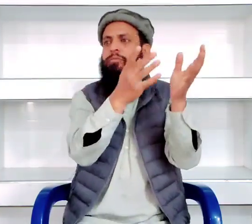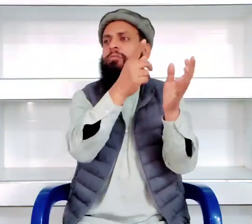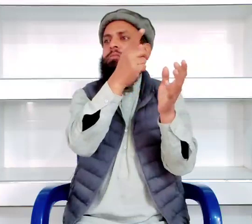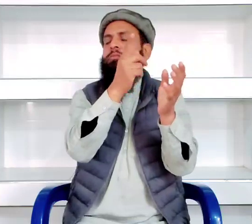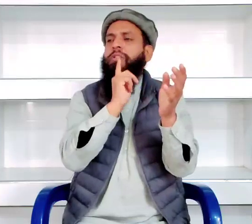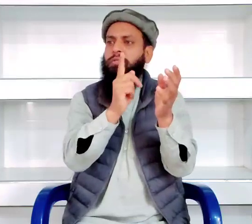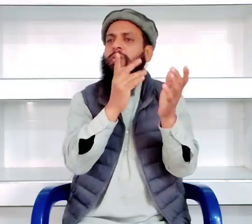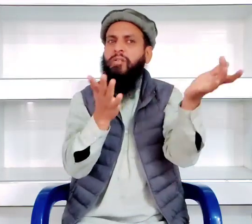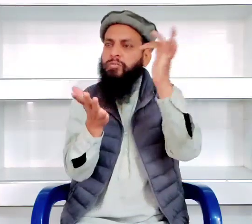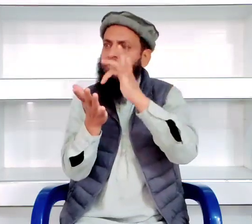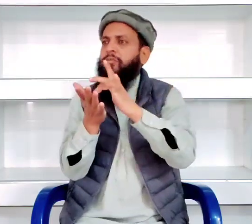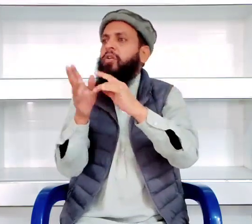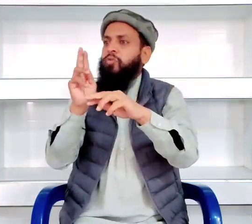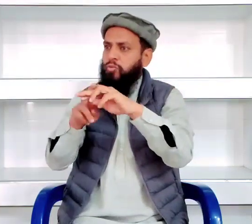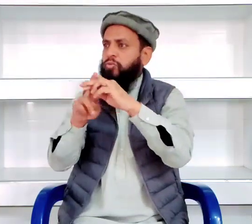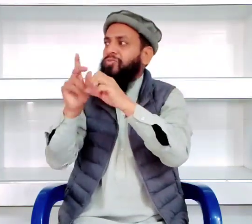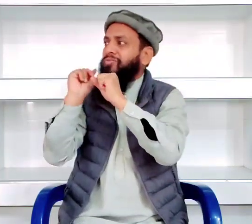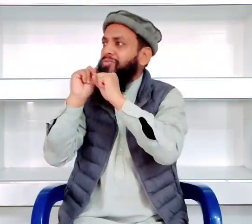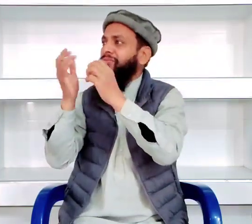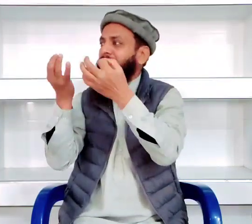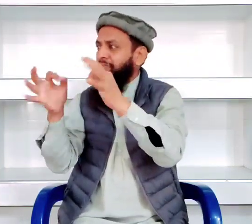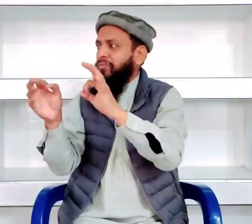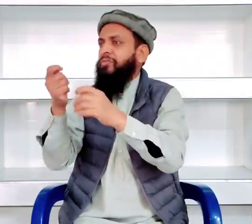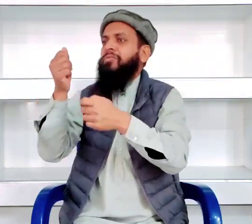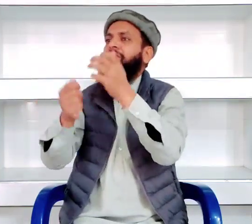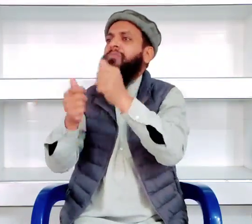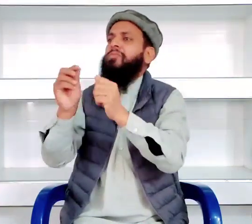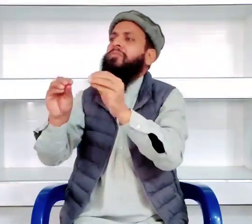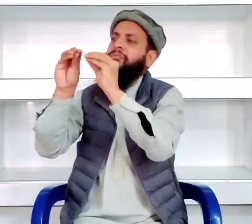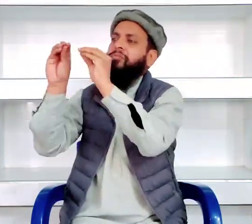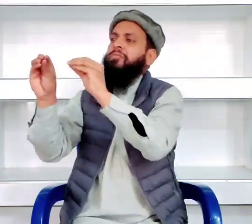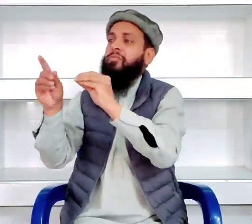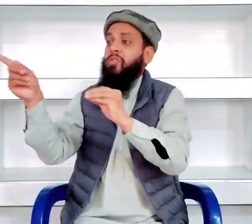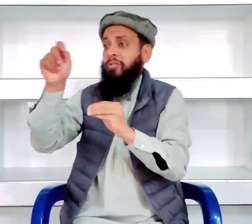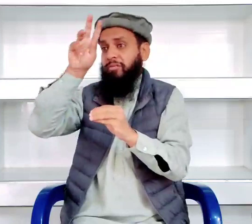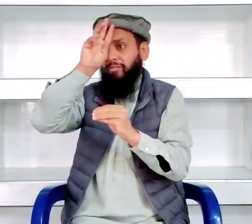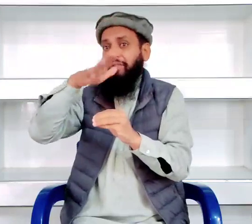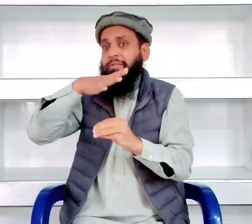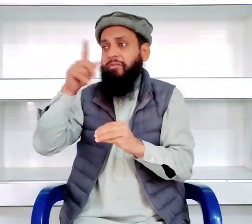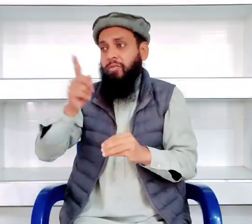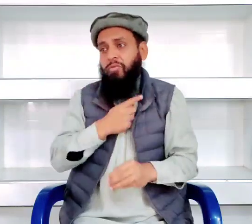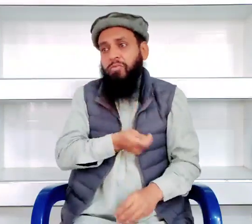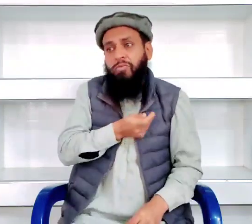ਅੱਲਾ ਔਰ ਇਹ ਬੜੇ ਬੇਦੋਸ ਆਪਣੇ ਕੋਲੋਂ ਖਰਚ ਕਰ ਕਰਕੇ ਯਕੀਨ ਤੌਰ ਇਹਨਾਂ ਨੇ ਉੱਥੇ ਨਾ ਜਿਹੜੇ